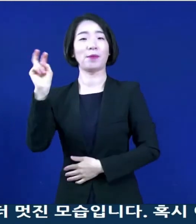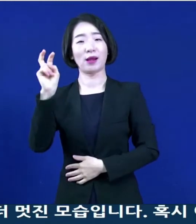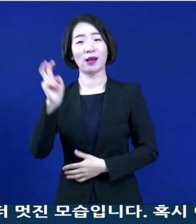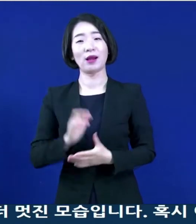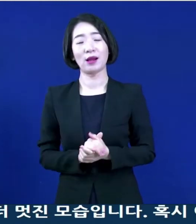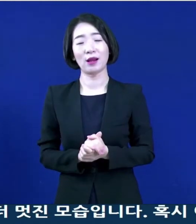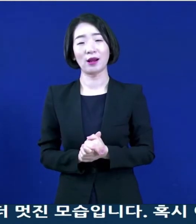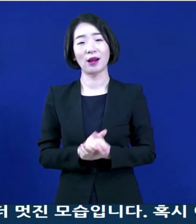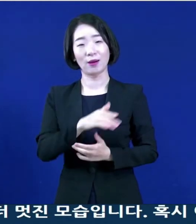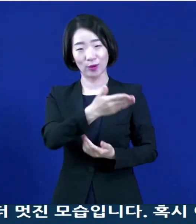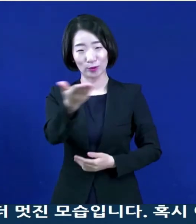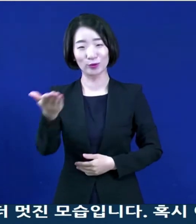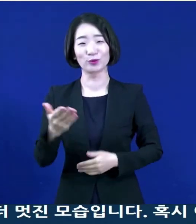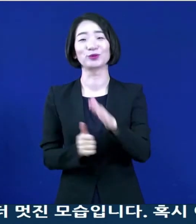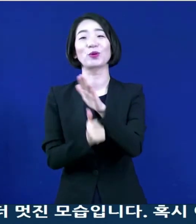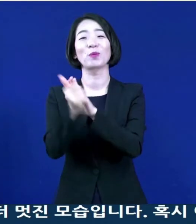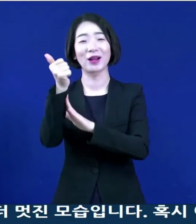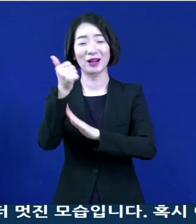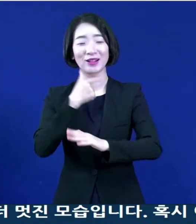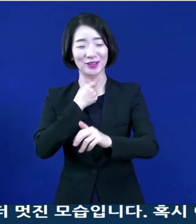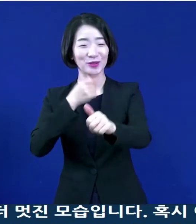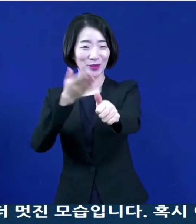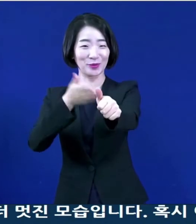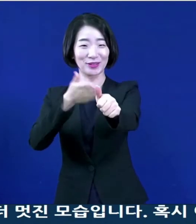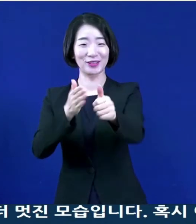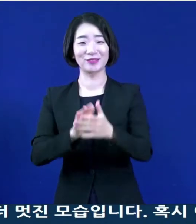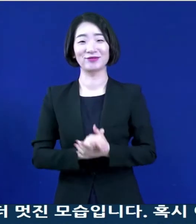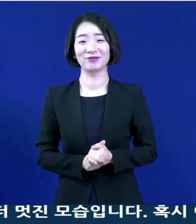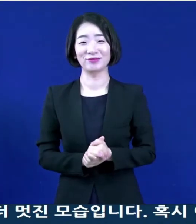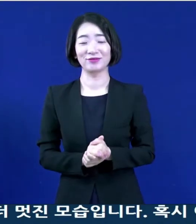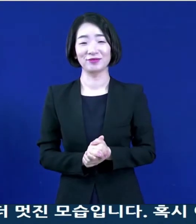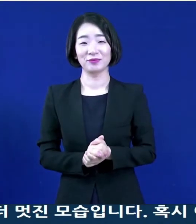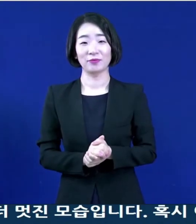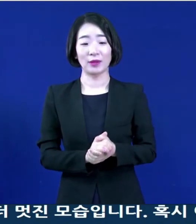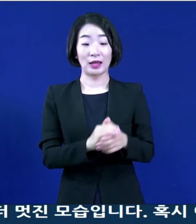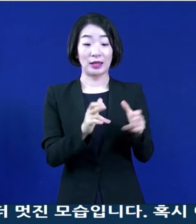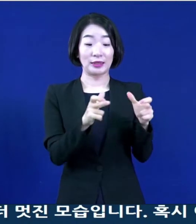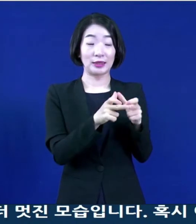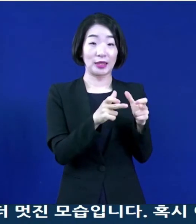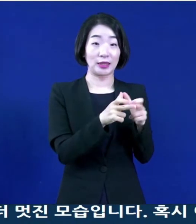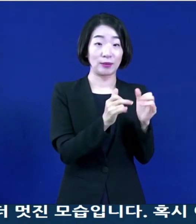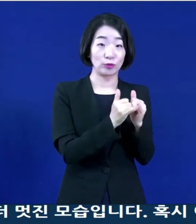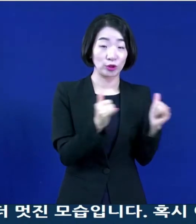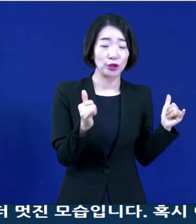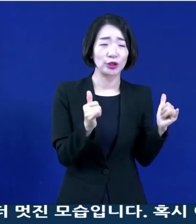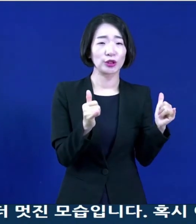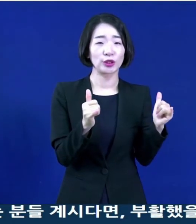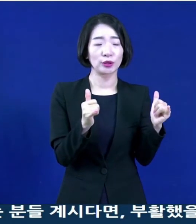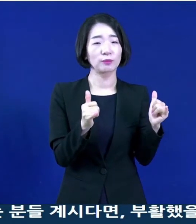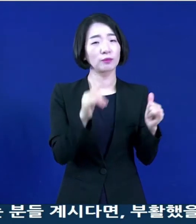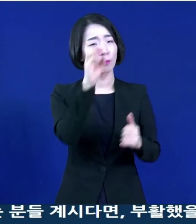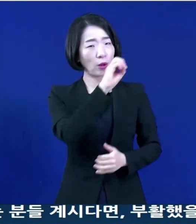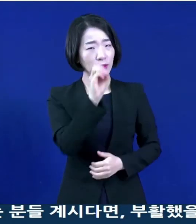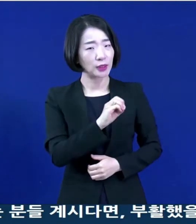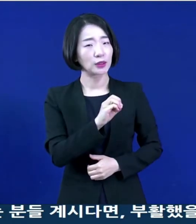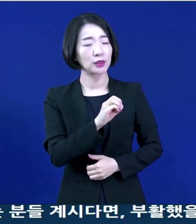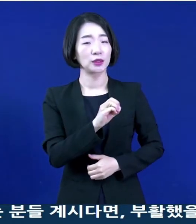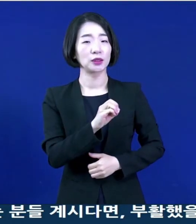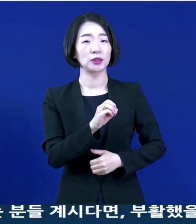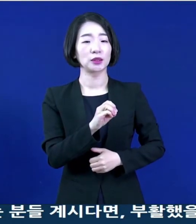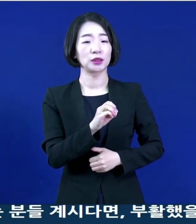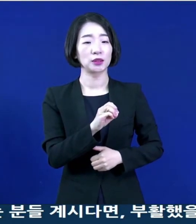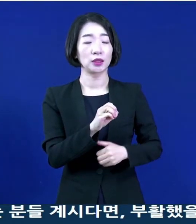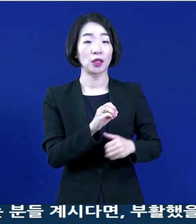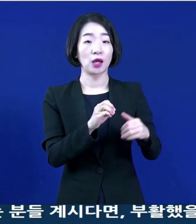좋겠습니다. 자, 우리나라 통계에 의하면 장애우들의 비율이 전 인구의